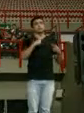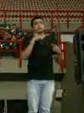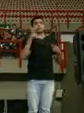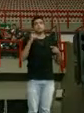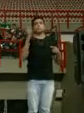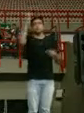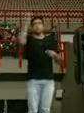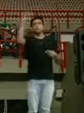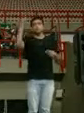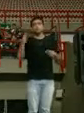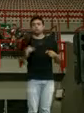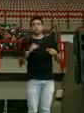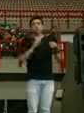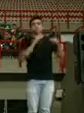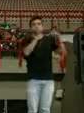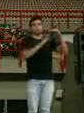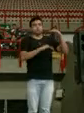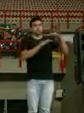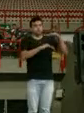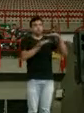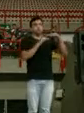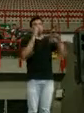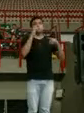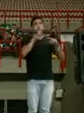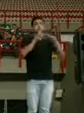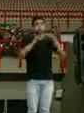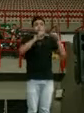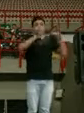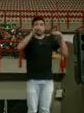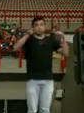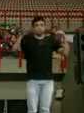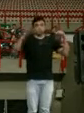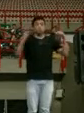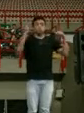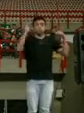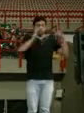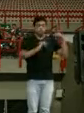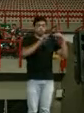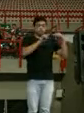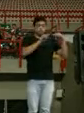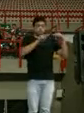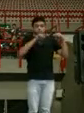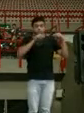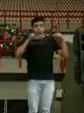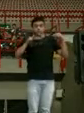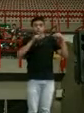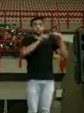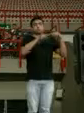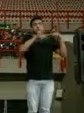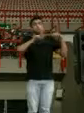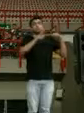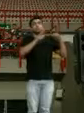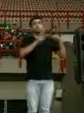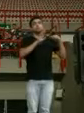baixa? Baixa, não é não? A frequência tem que ser baixa. A frequência é